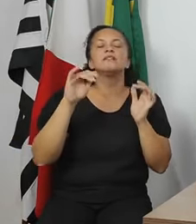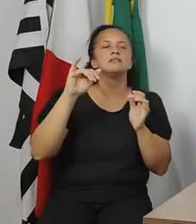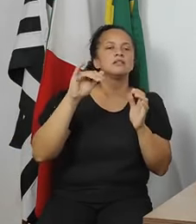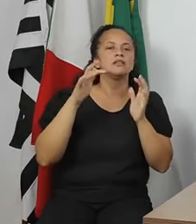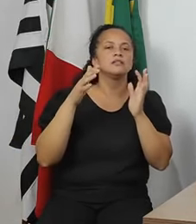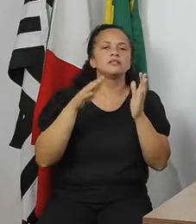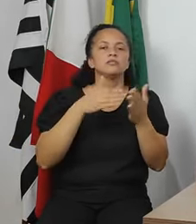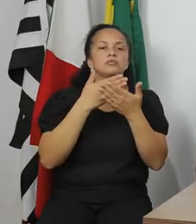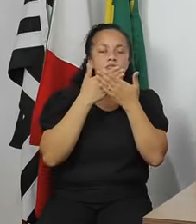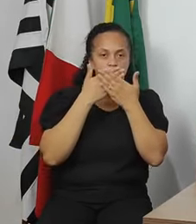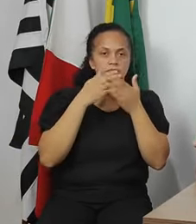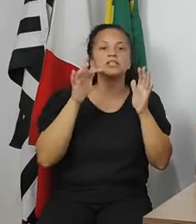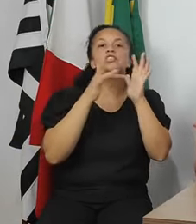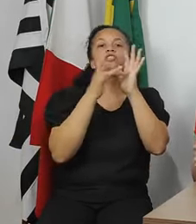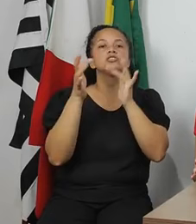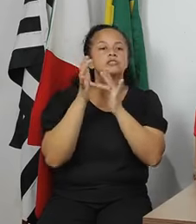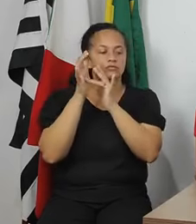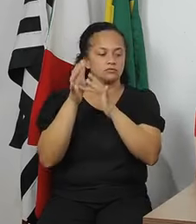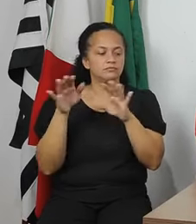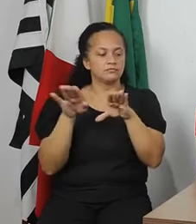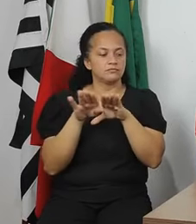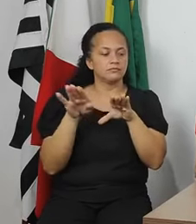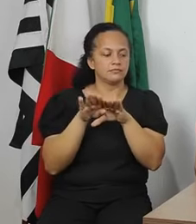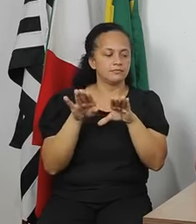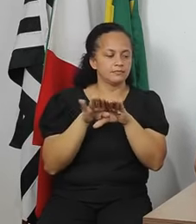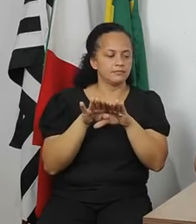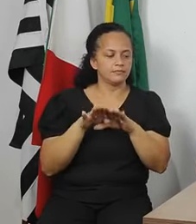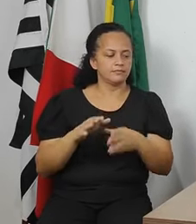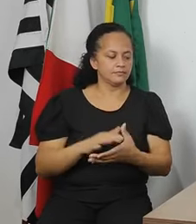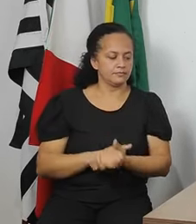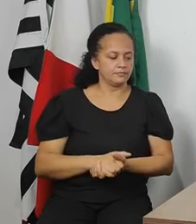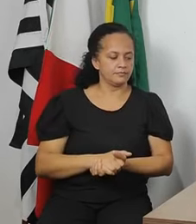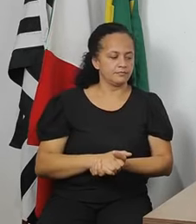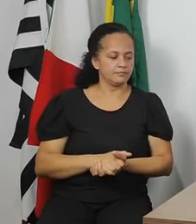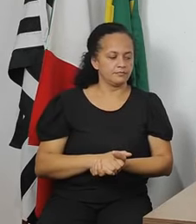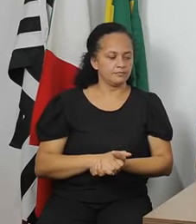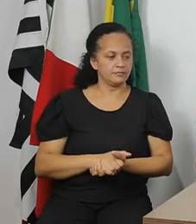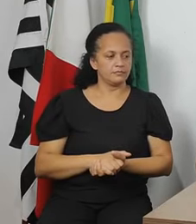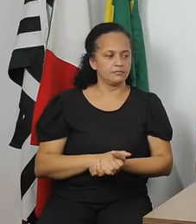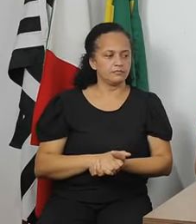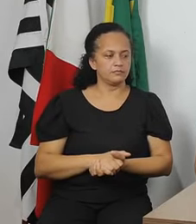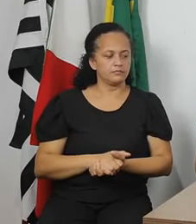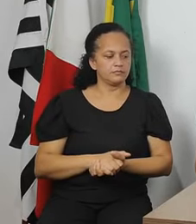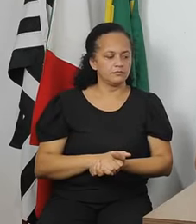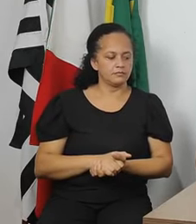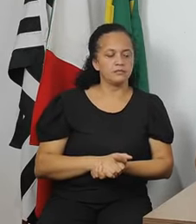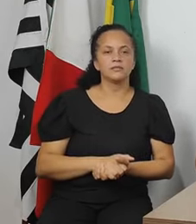que se fosse possível na casa de vocês abram em